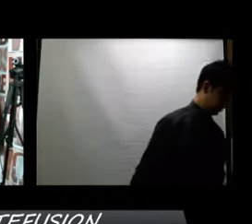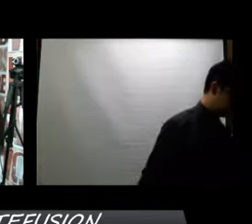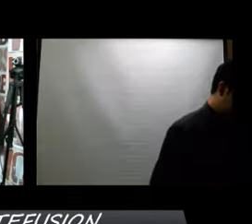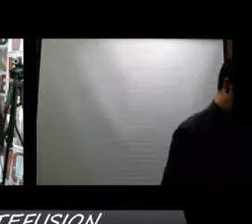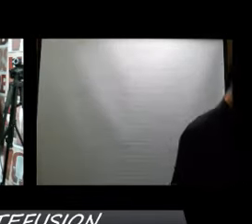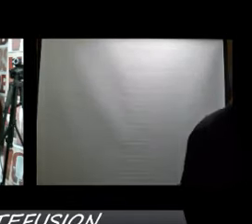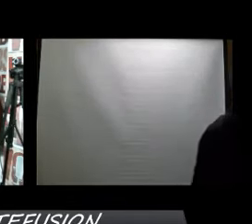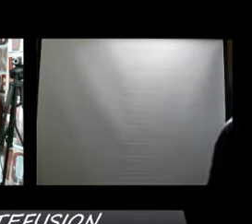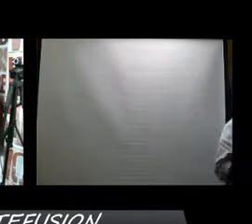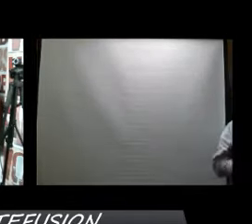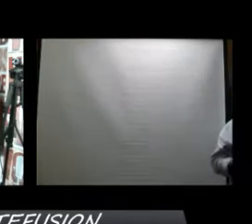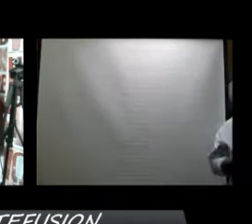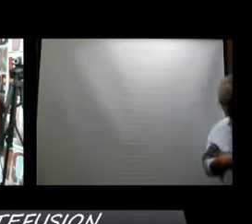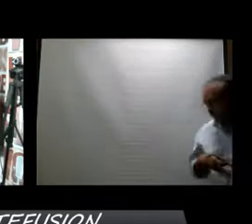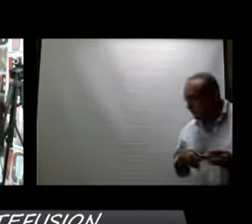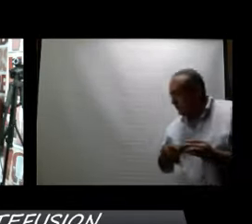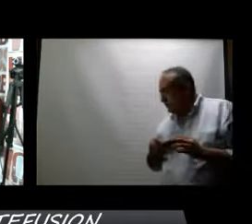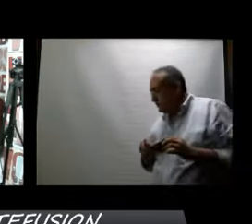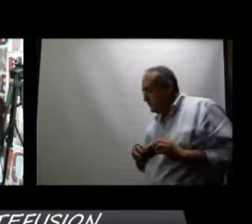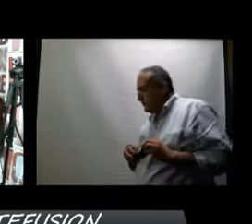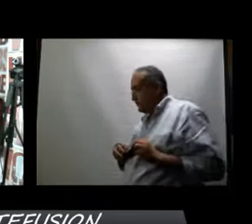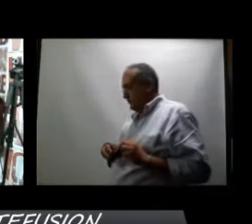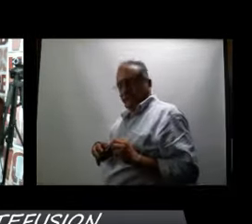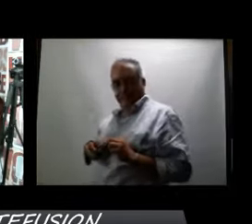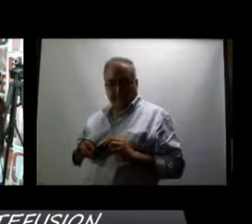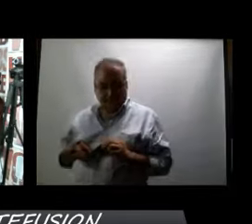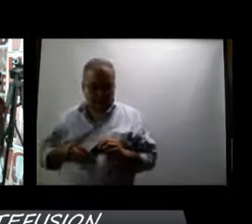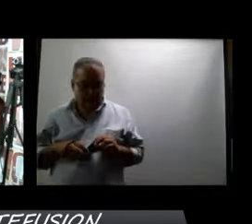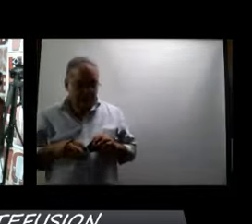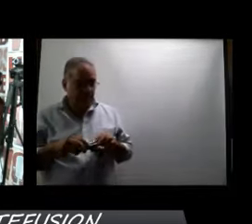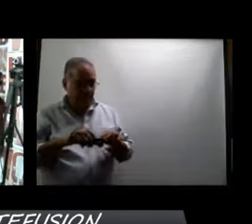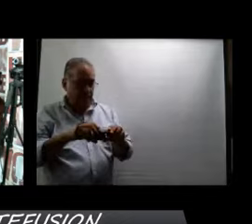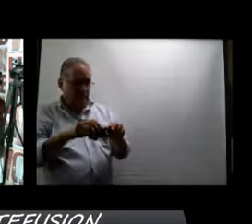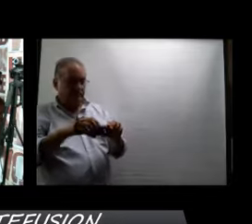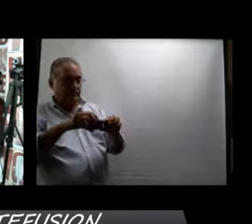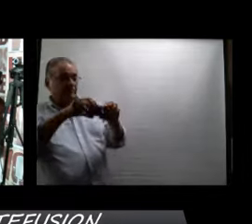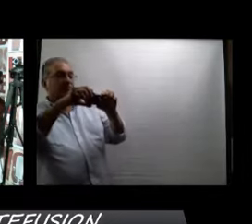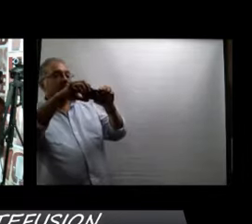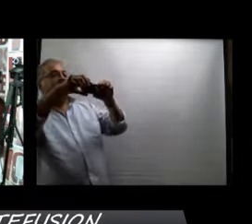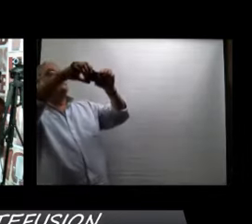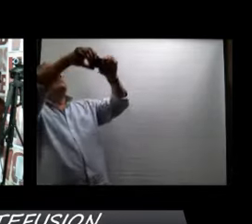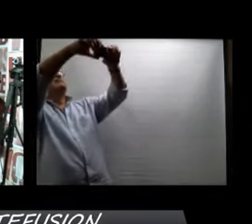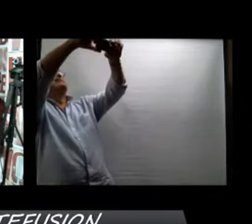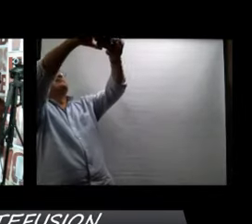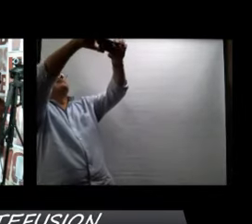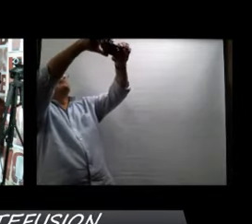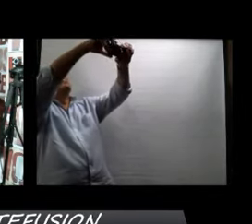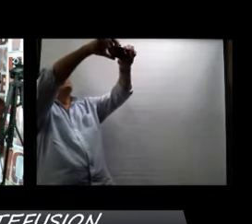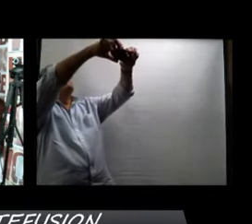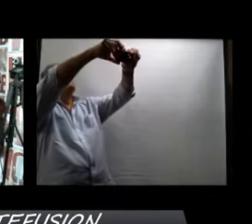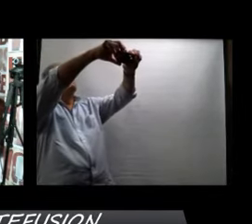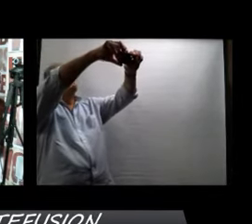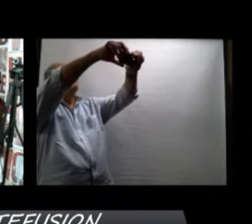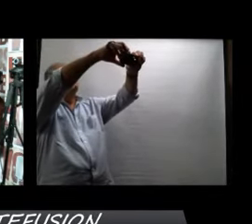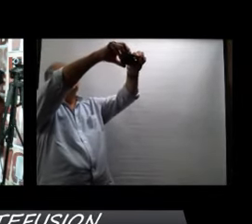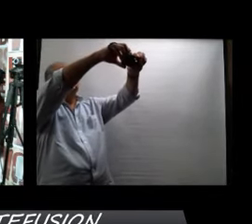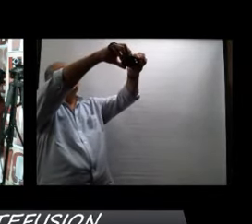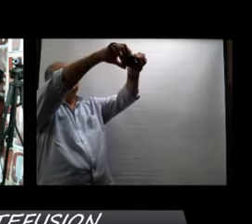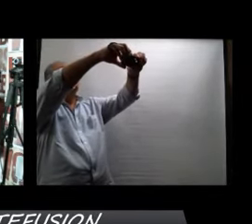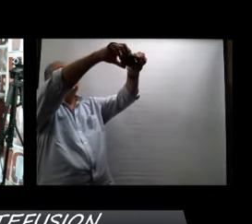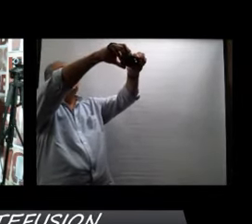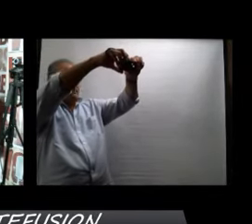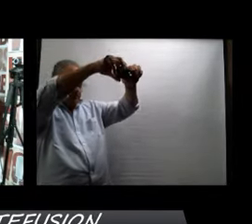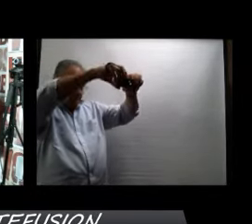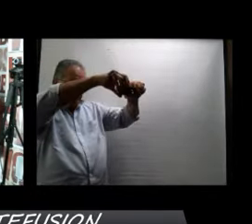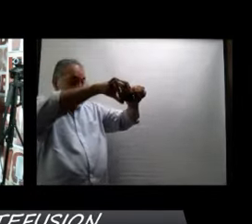Necesito una tienda donde consiga regalos, ropa, accesorios y las mejores telas en Puerto Rico. Olazábal, tu almacén de telas, cuenta con más de